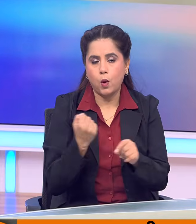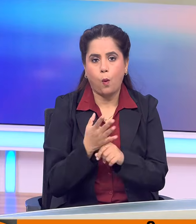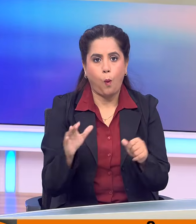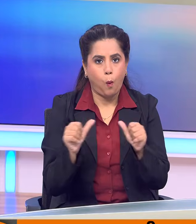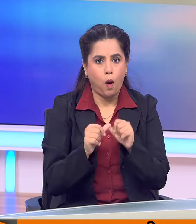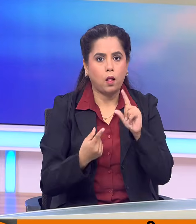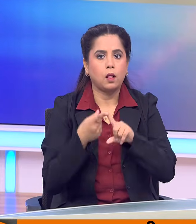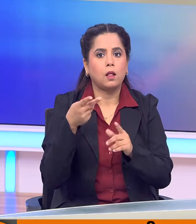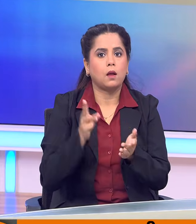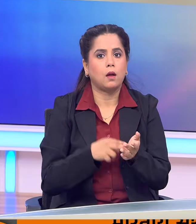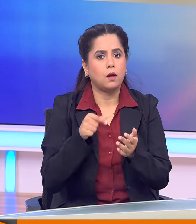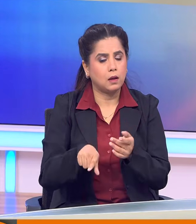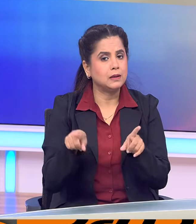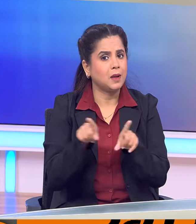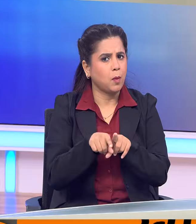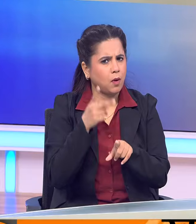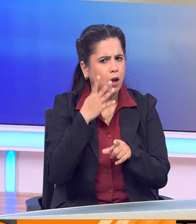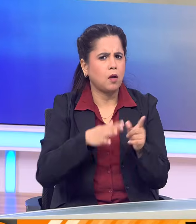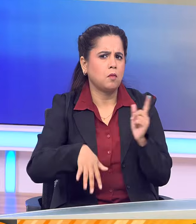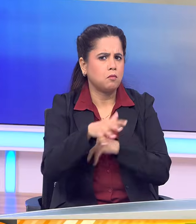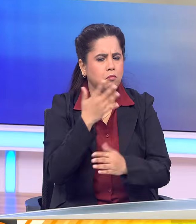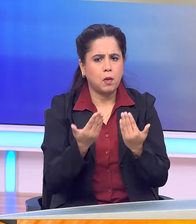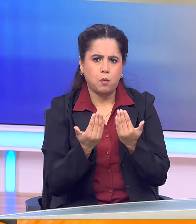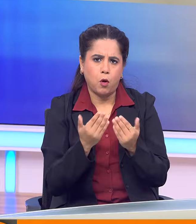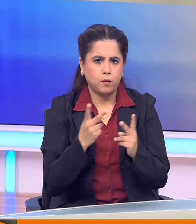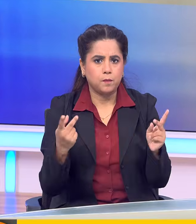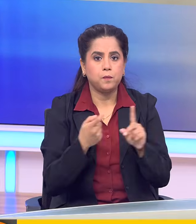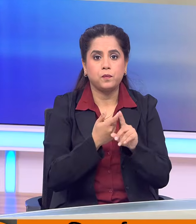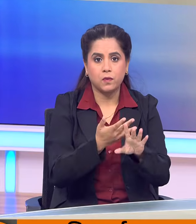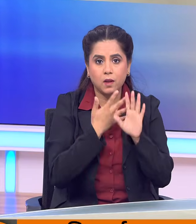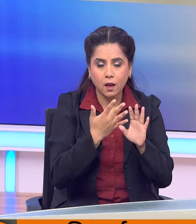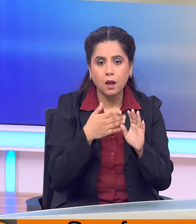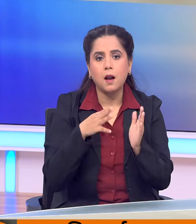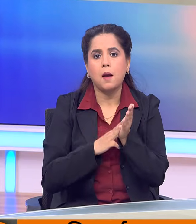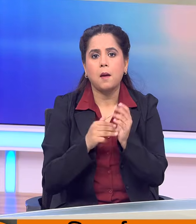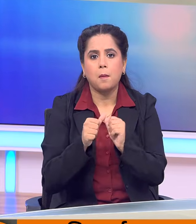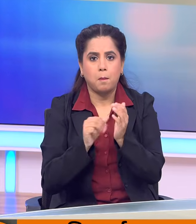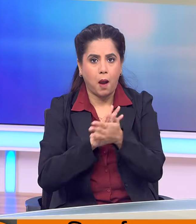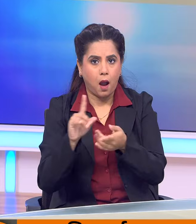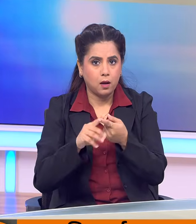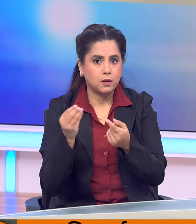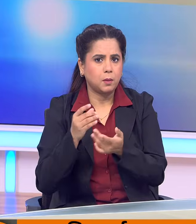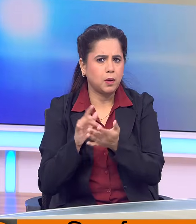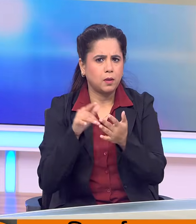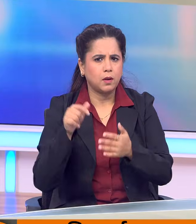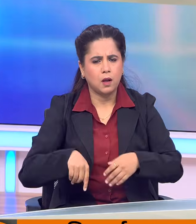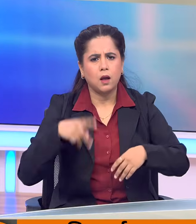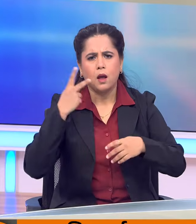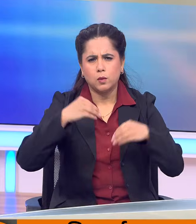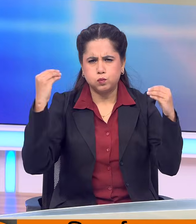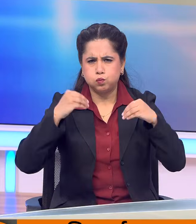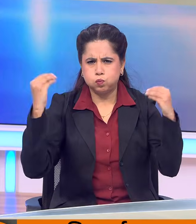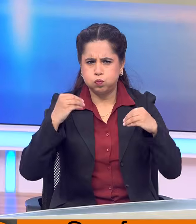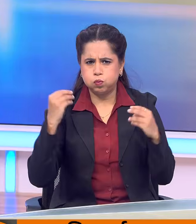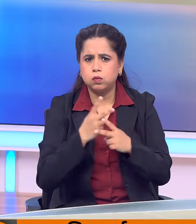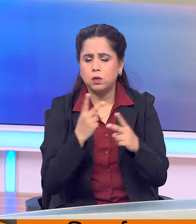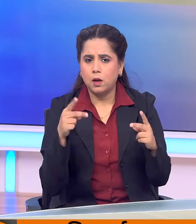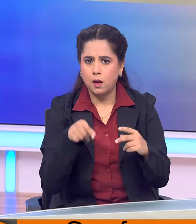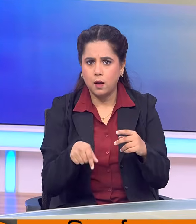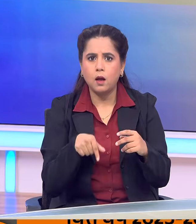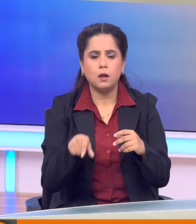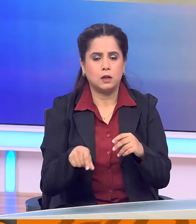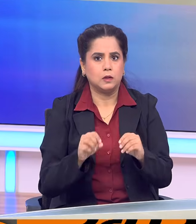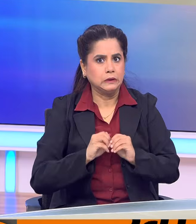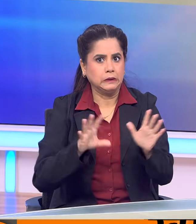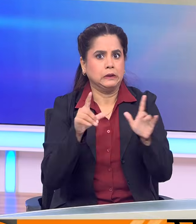और तमिलनाडु भी ऐसी ही स्थिति रहेगी। केरल और माहे के कुछ हिस्सों में आज मूसलाधार बारिश का रेड अलर्ट